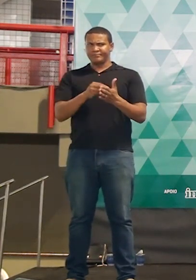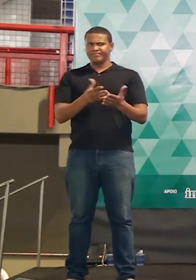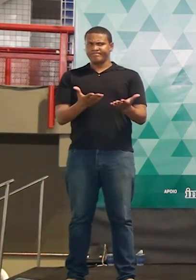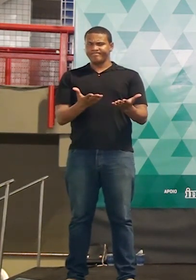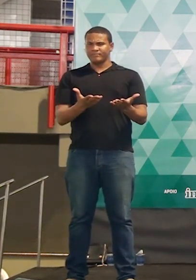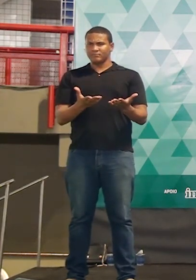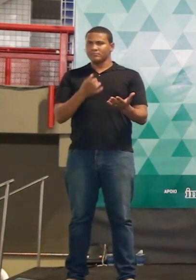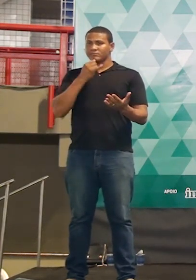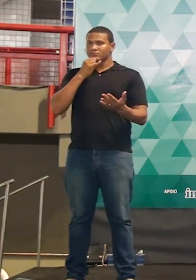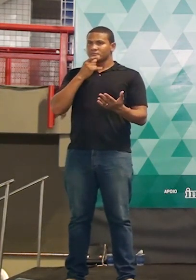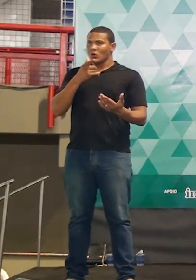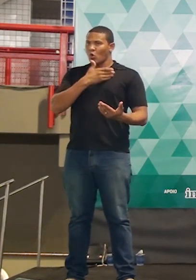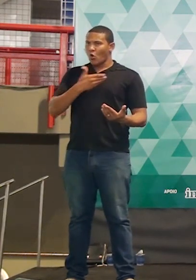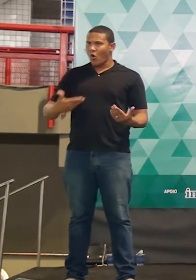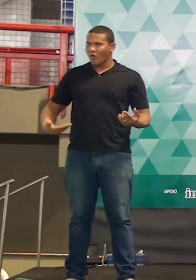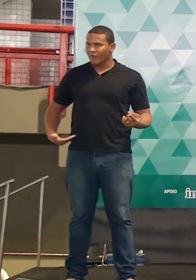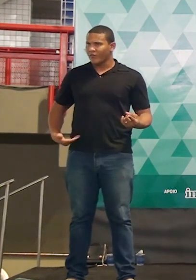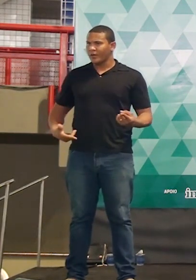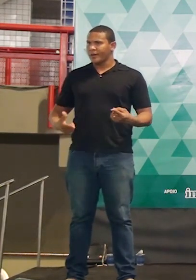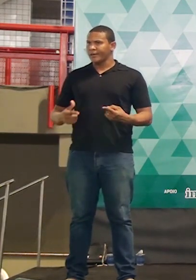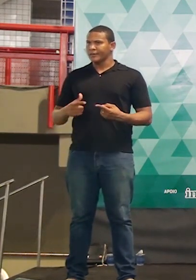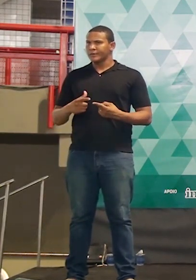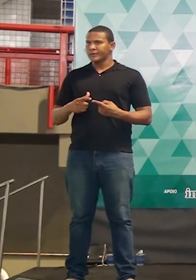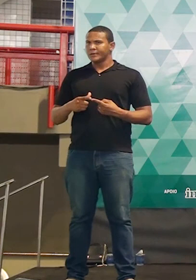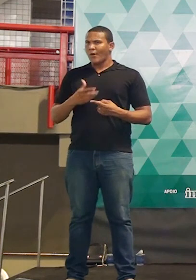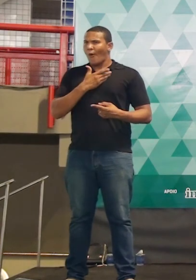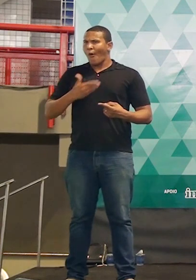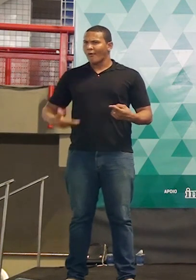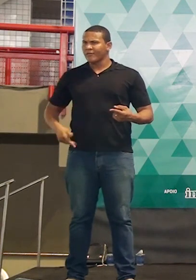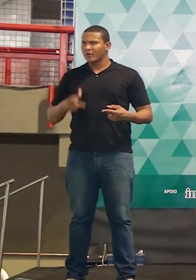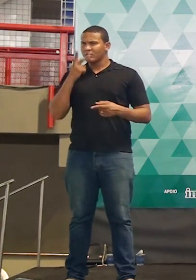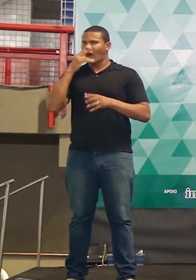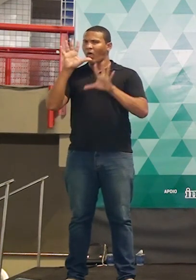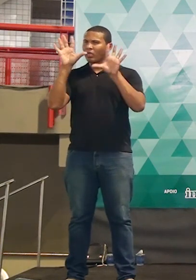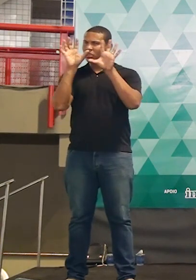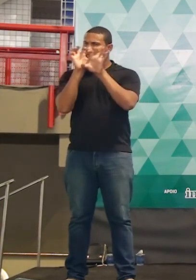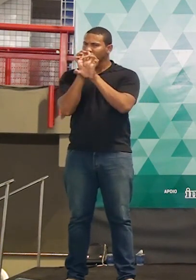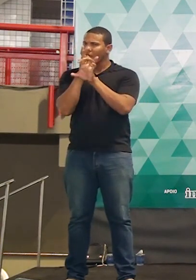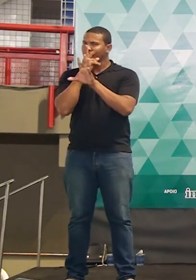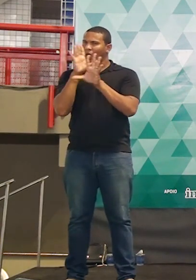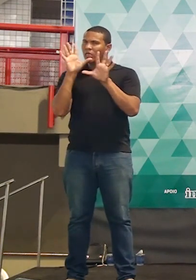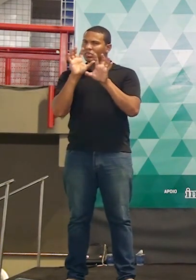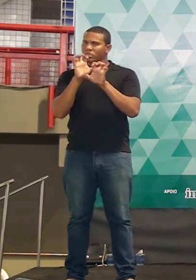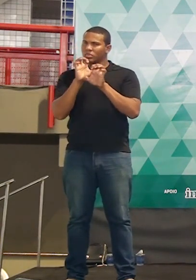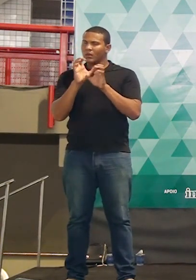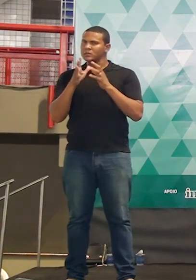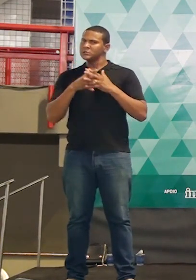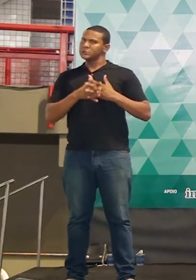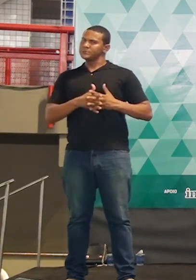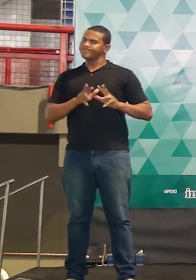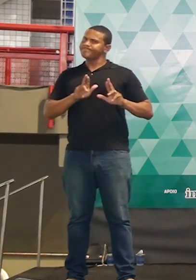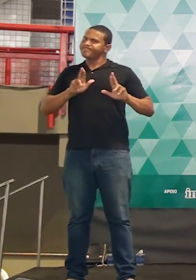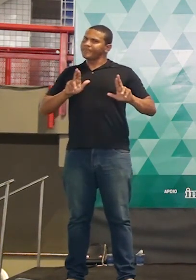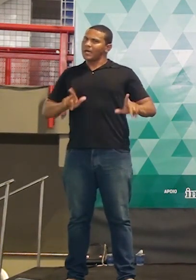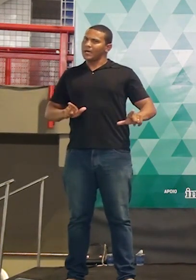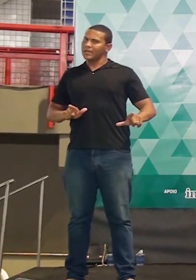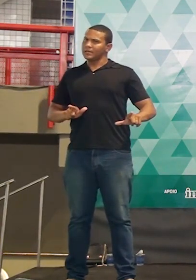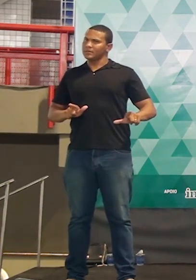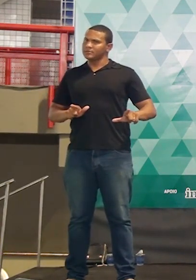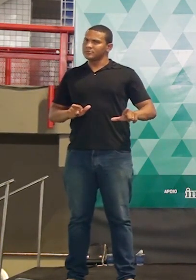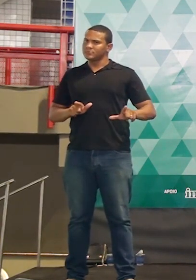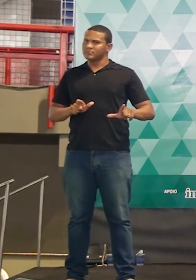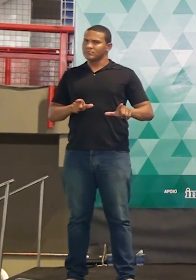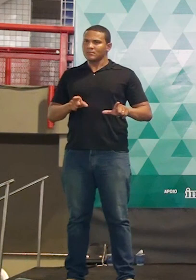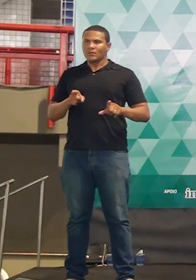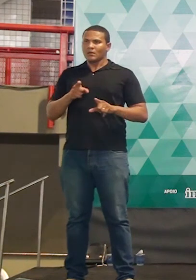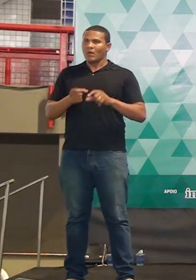diz governo que age de forma obscura, de forma escusa, esquisita, para não estar chamando o